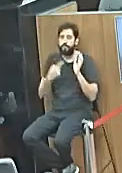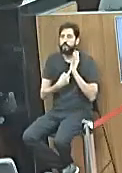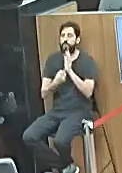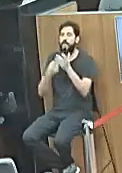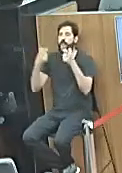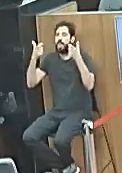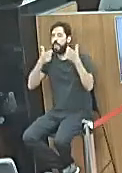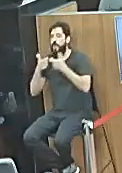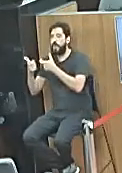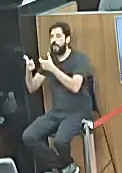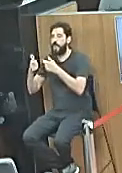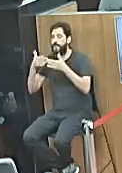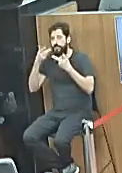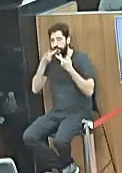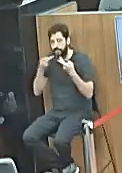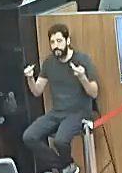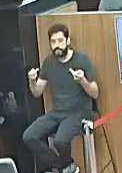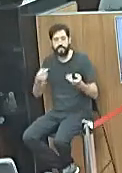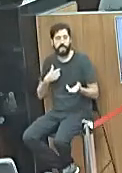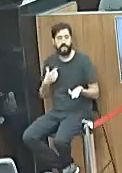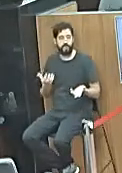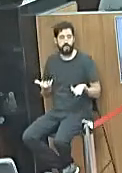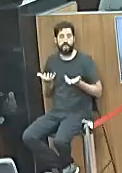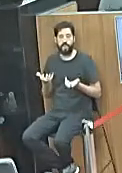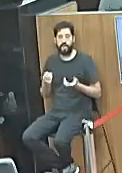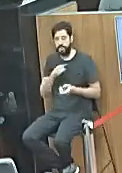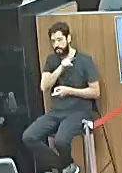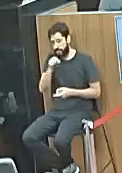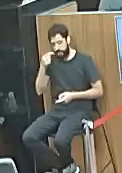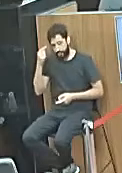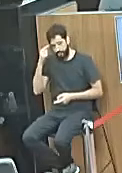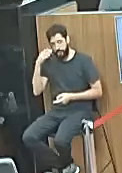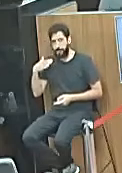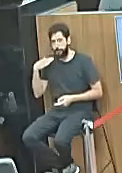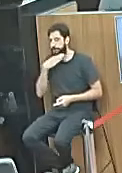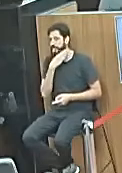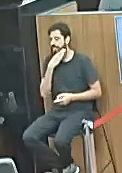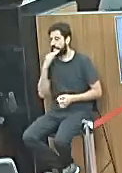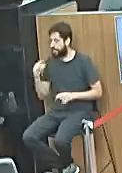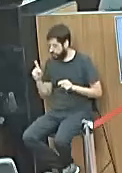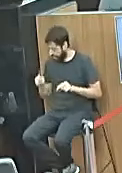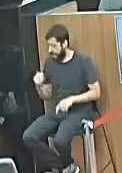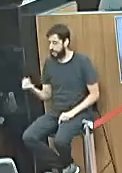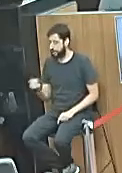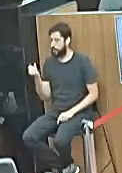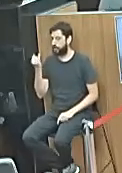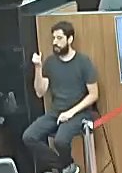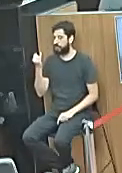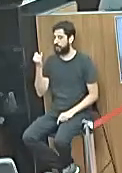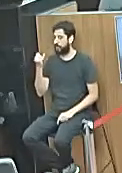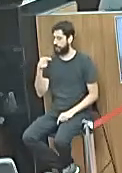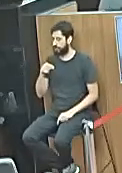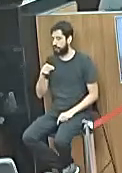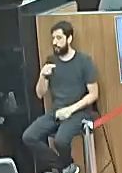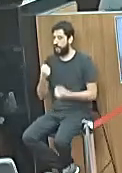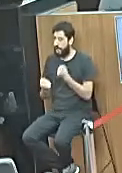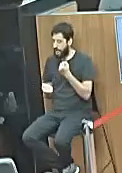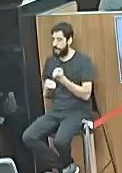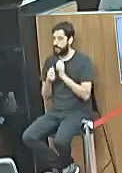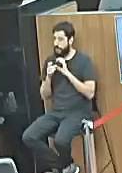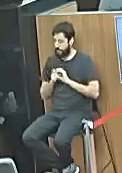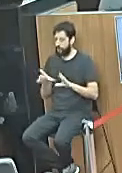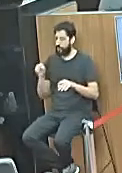aquela região e eu espero que a comissão perceba a importância desse projeto pelo azul unesco e apóia a aprovação